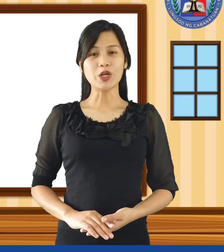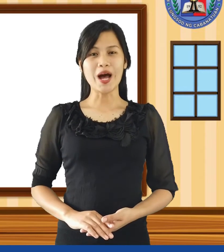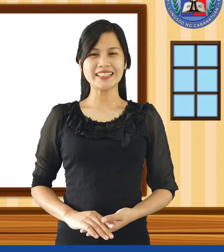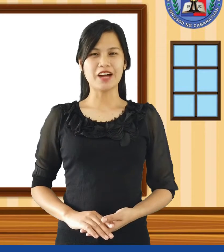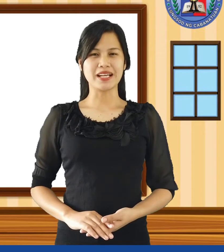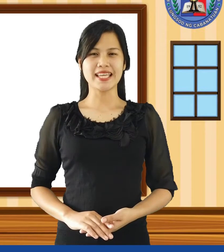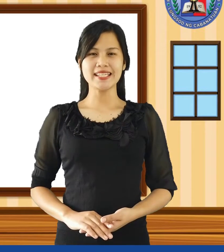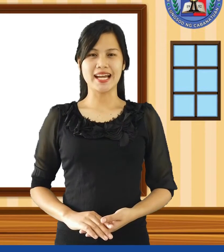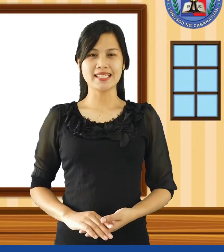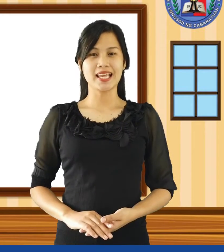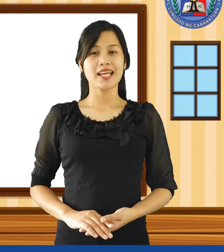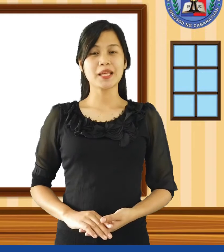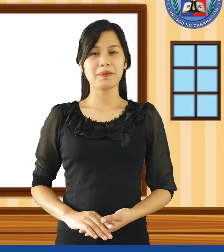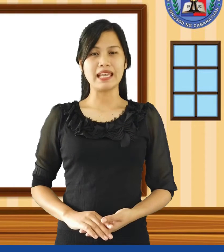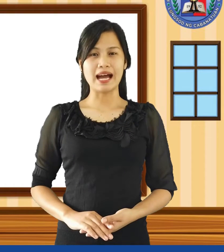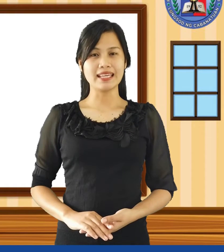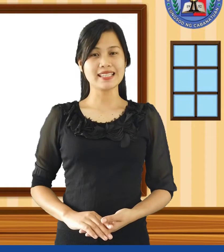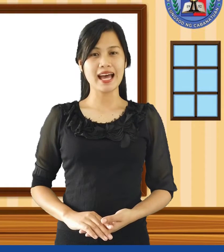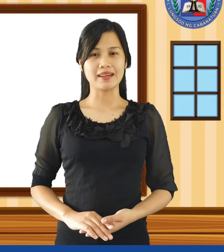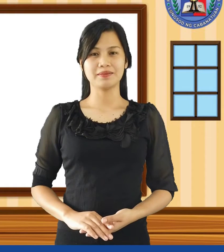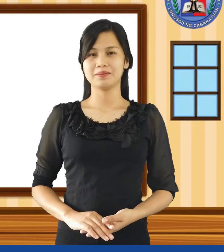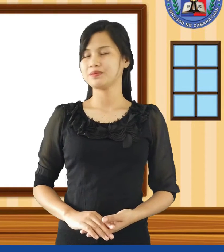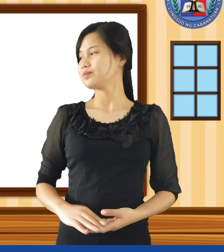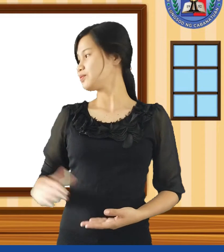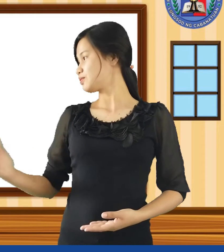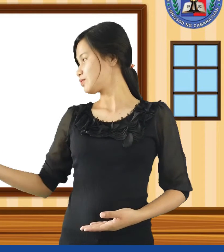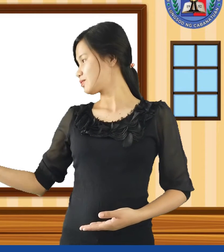Narito ang tamang senyas sa bilang isa.